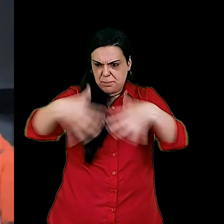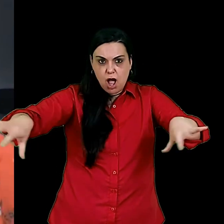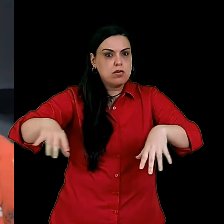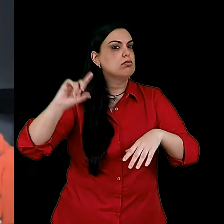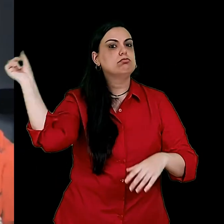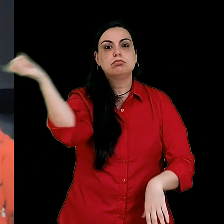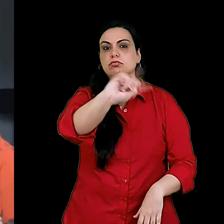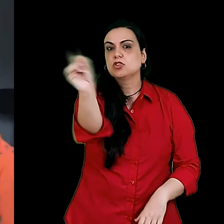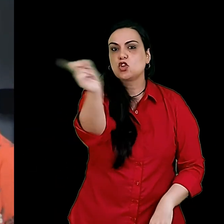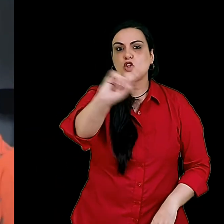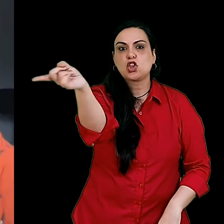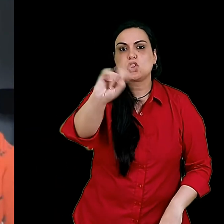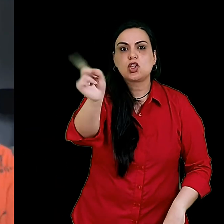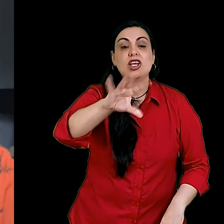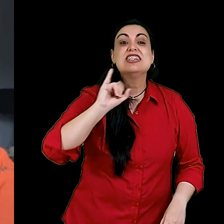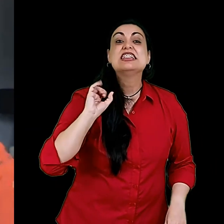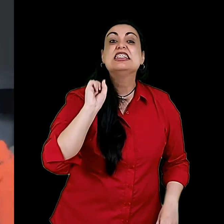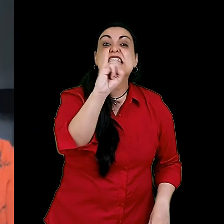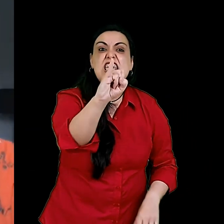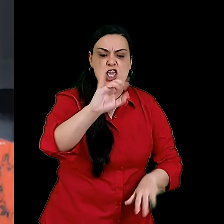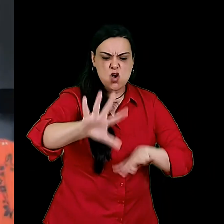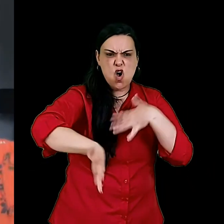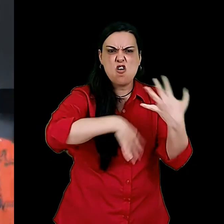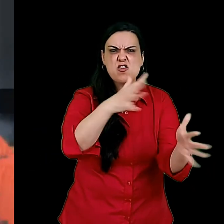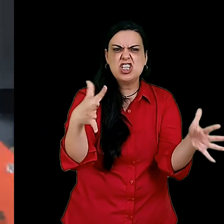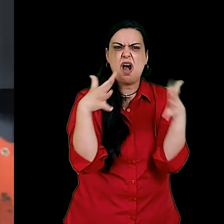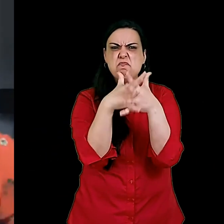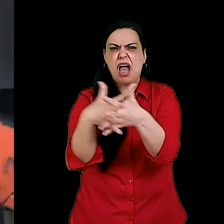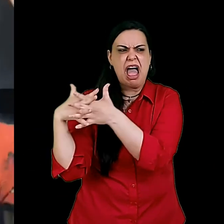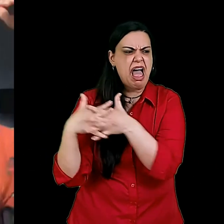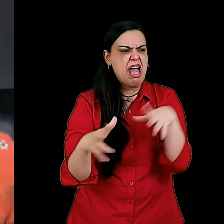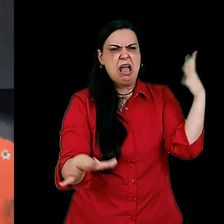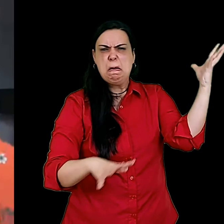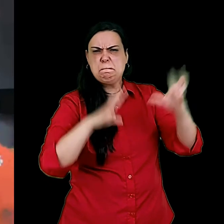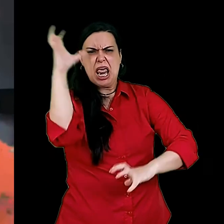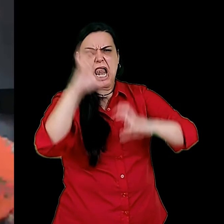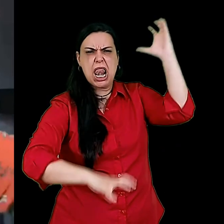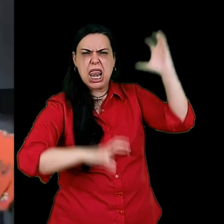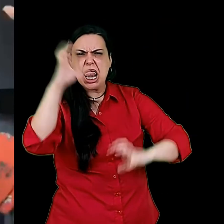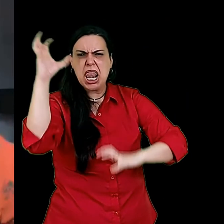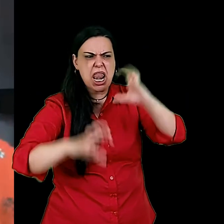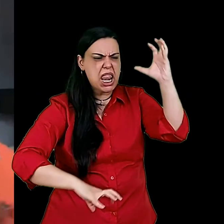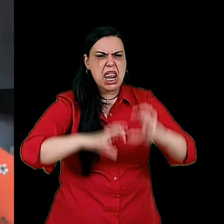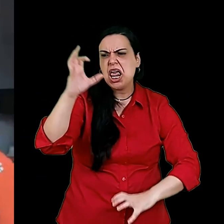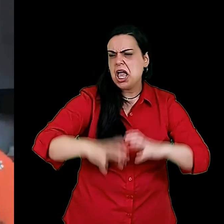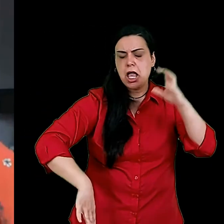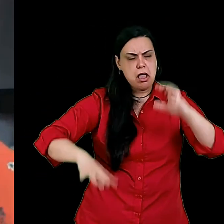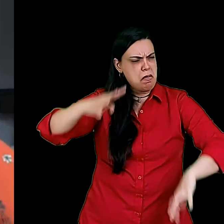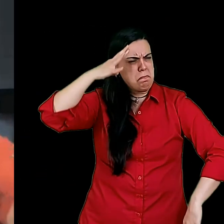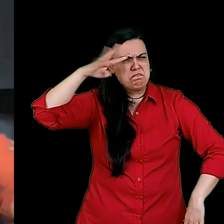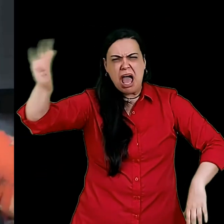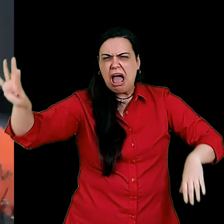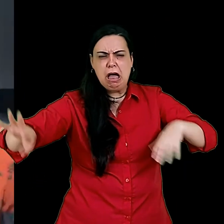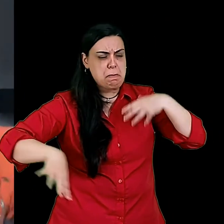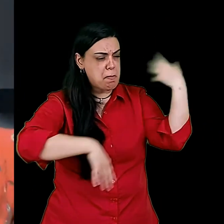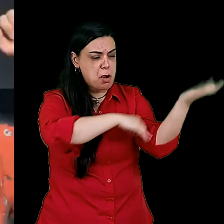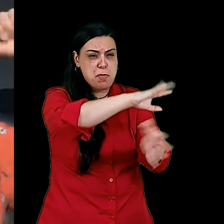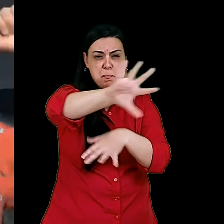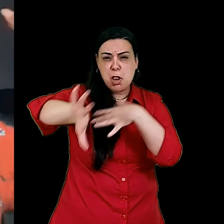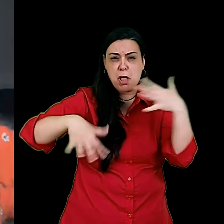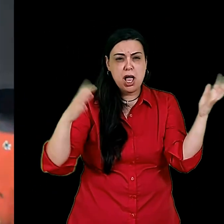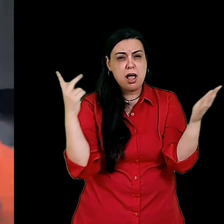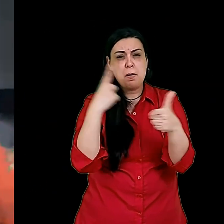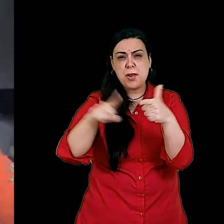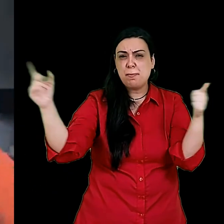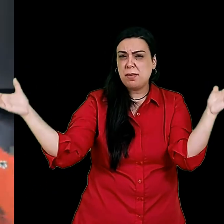não caiba a sua casa dentro dela. Não vai. Se tá tendo confusão, se tá tendo quebra-pau, se nego